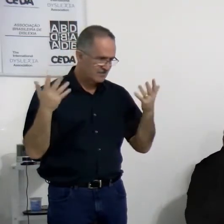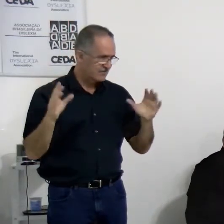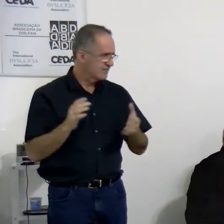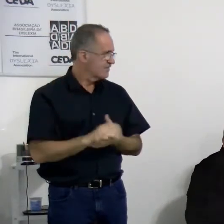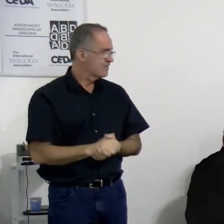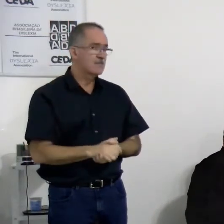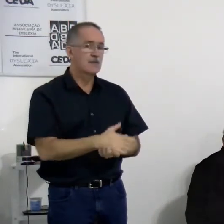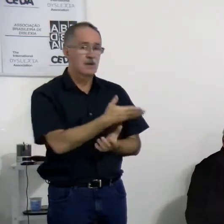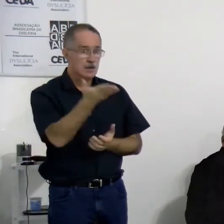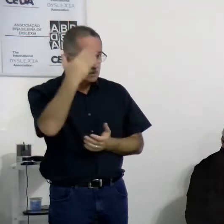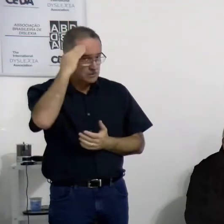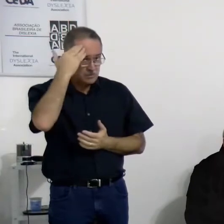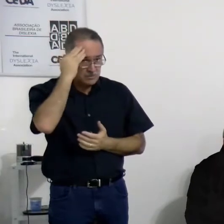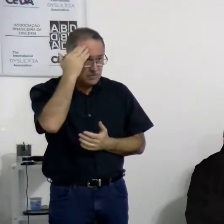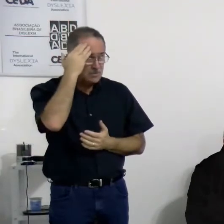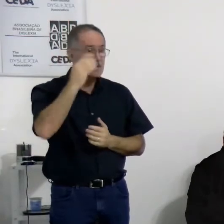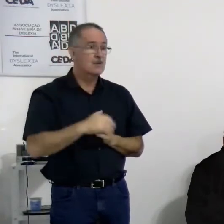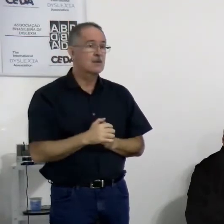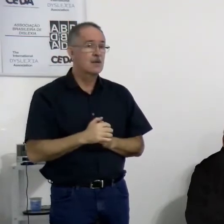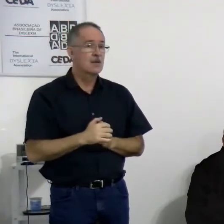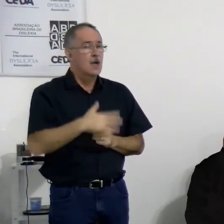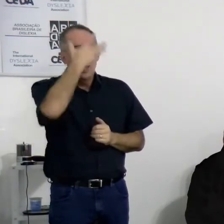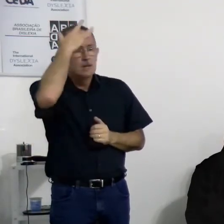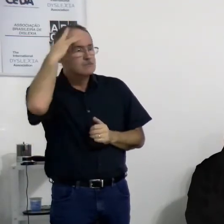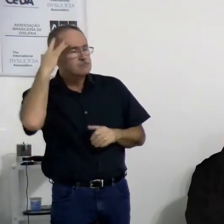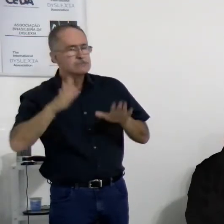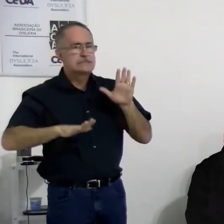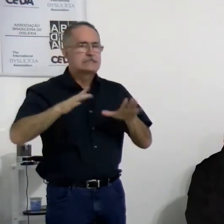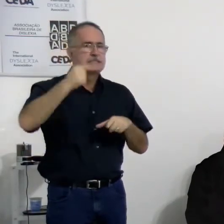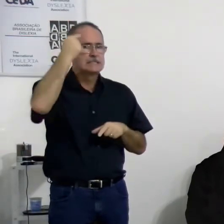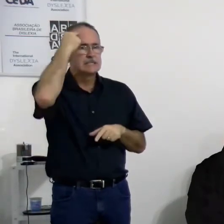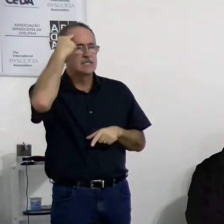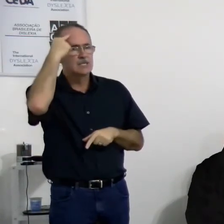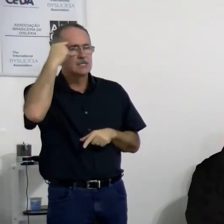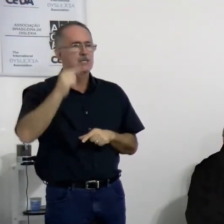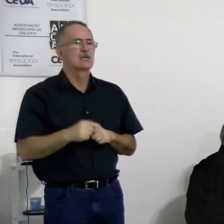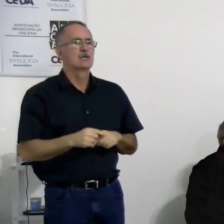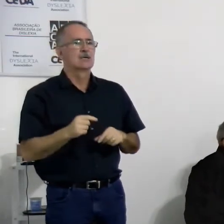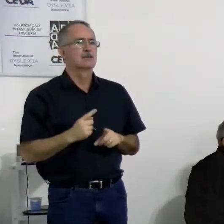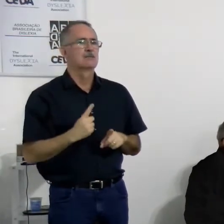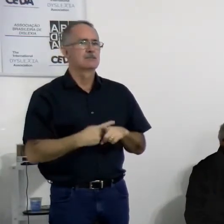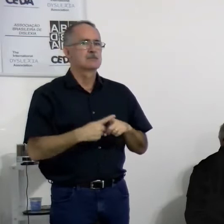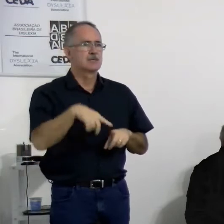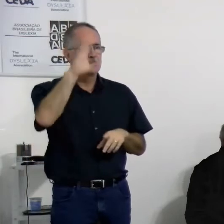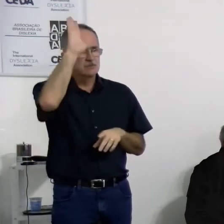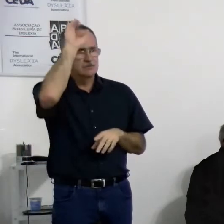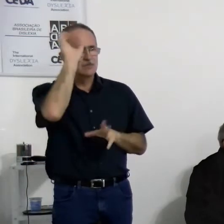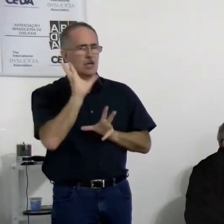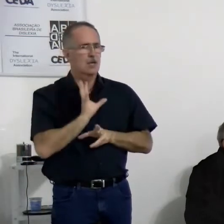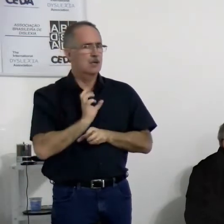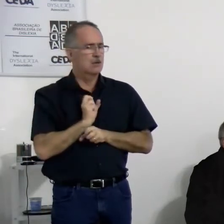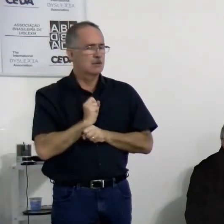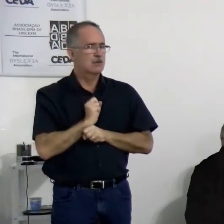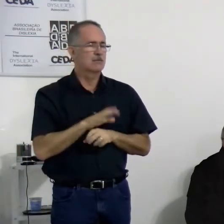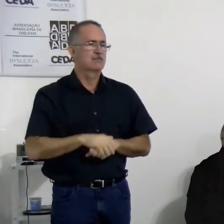Good. You understand. Yeah. Some people like to hold, like a child wants to hold all the marbles themselves. They don't. They want to